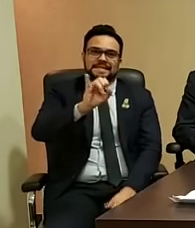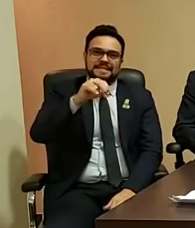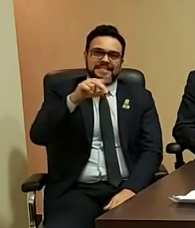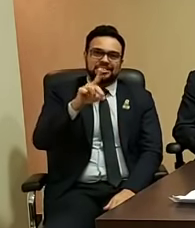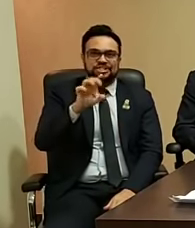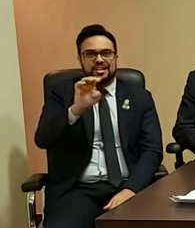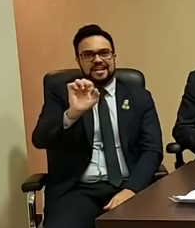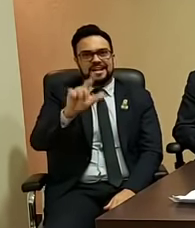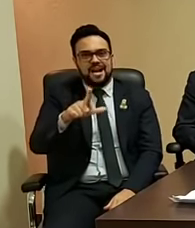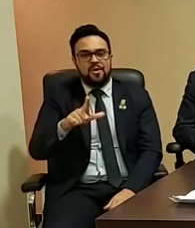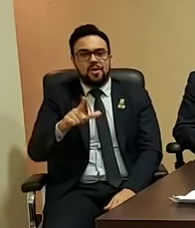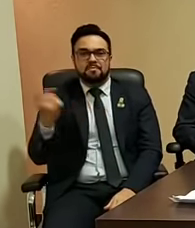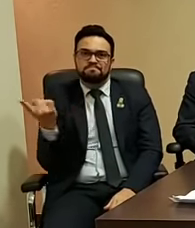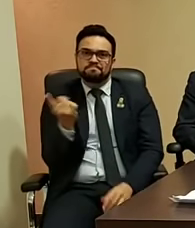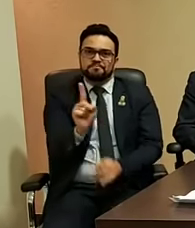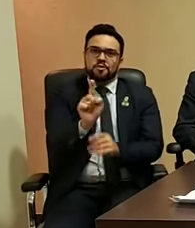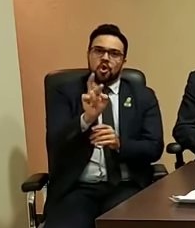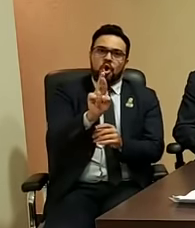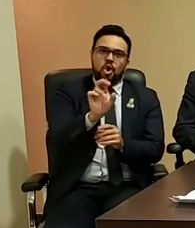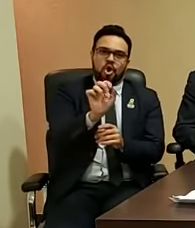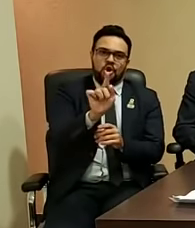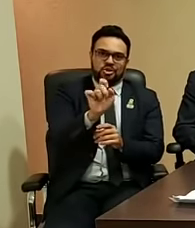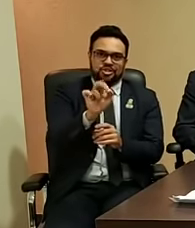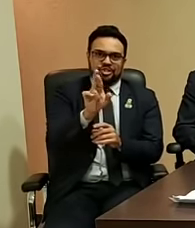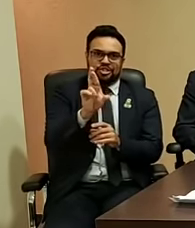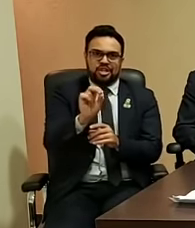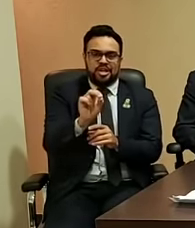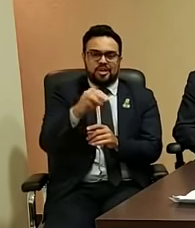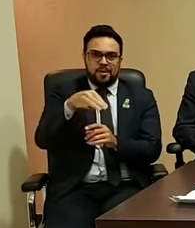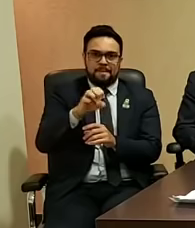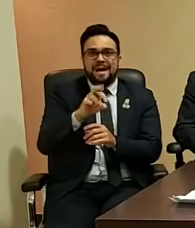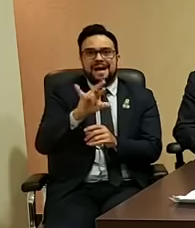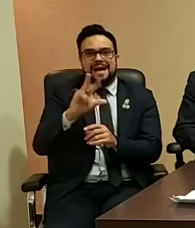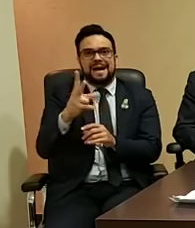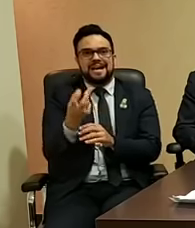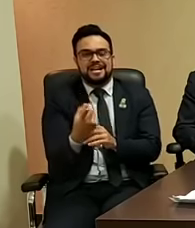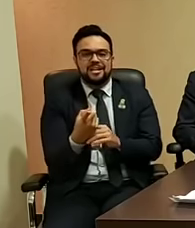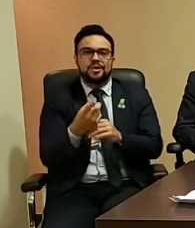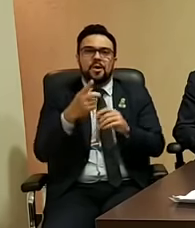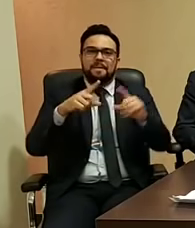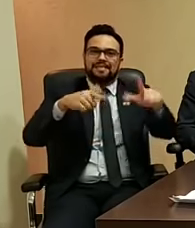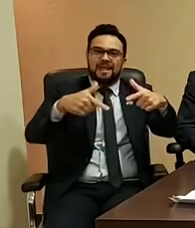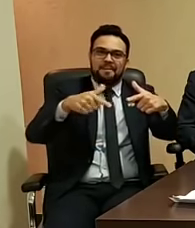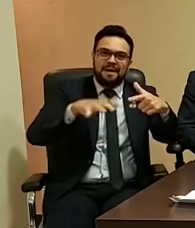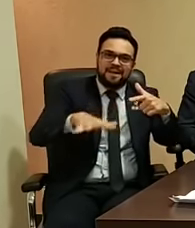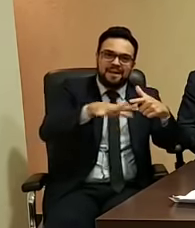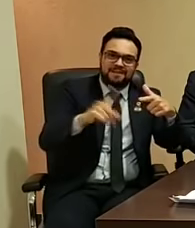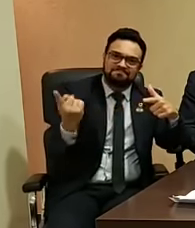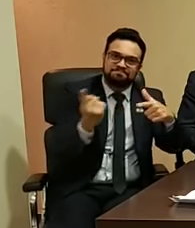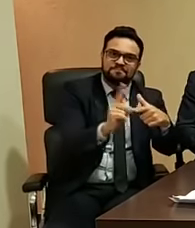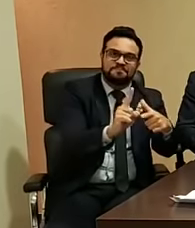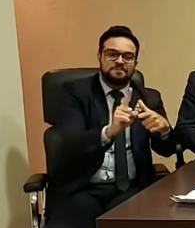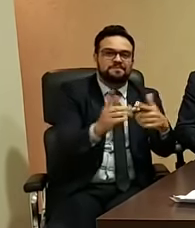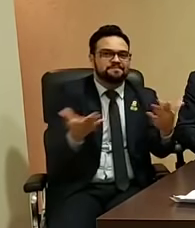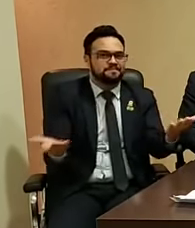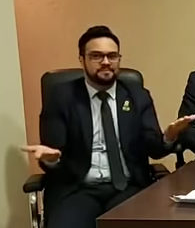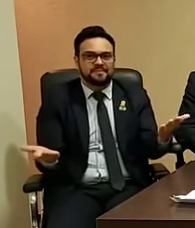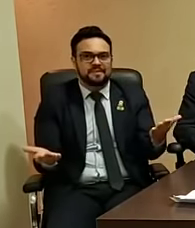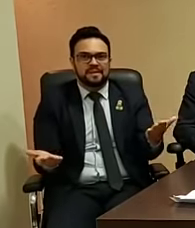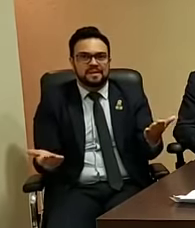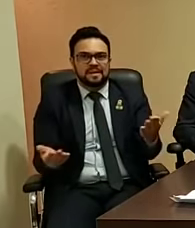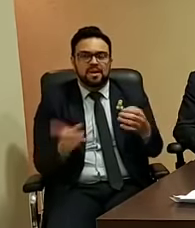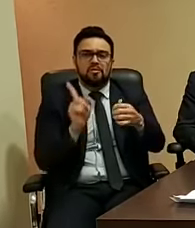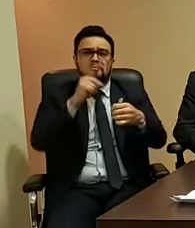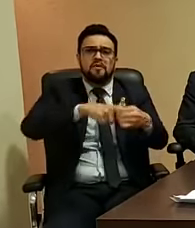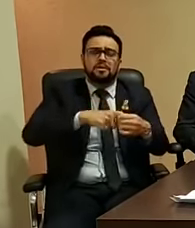E teria colocado o Rogério Marinho para trabalhar nesse sentido. Rogério Marinho lá atrás foi relator de projetos semelhantes, mas derrubamos o imposto sindical. Quer